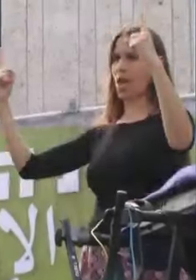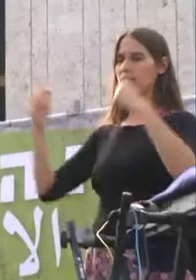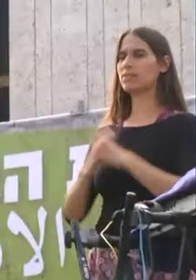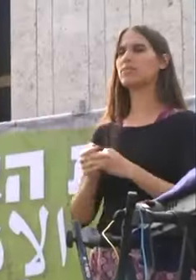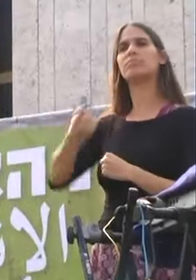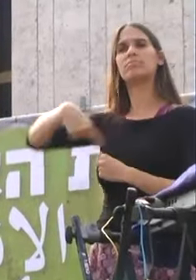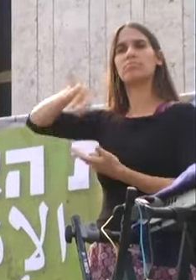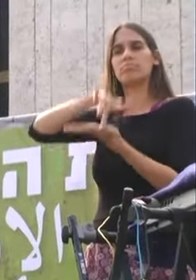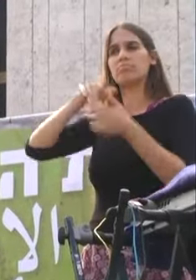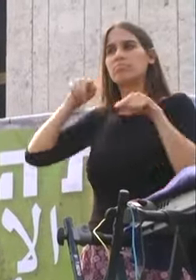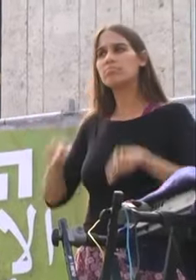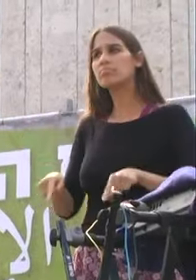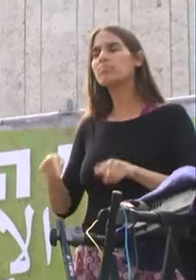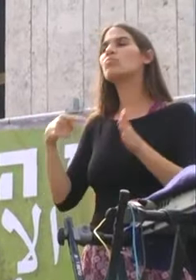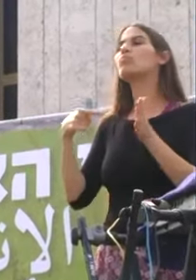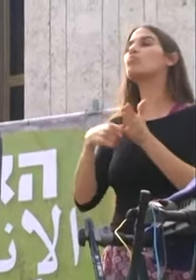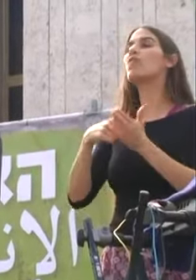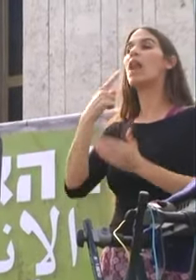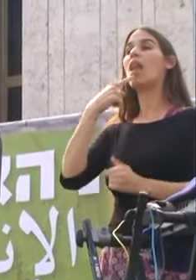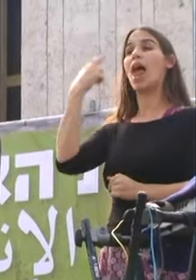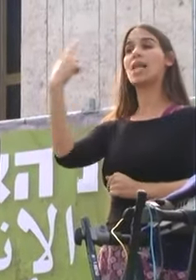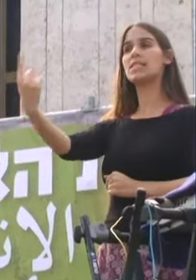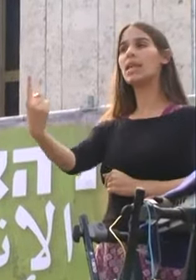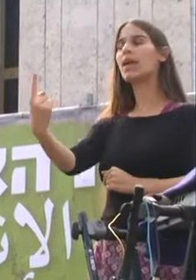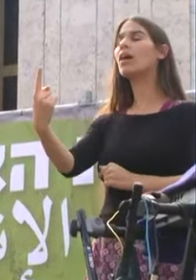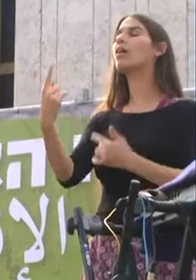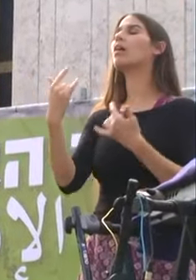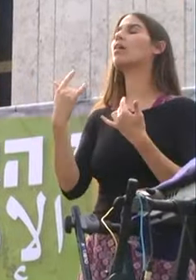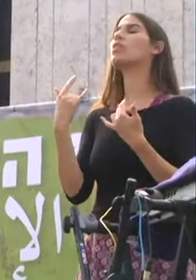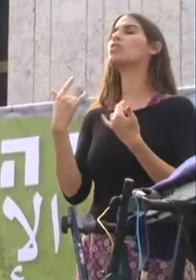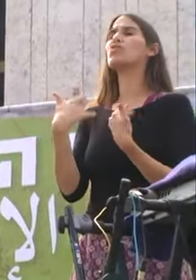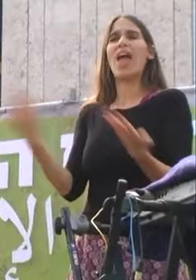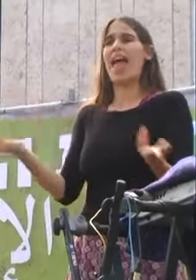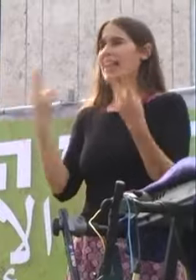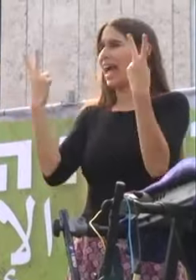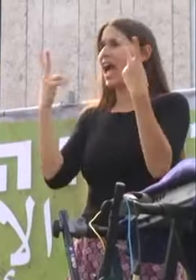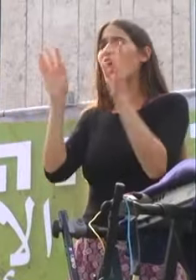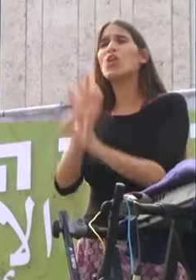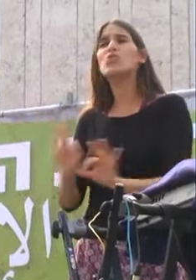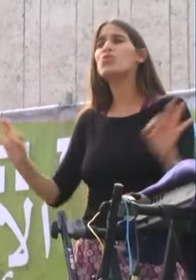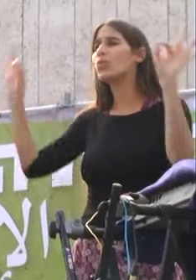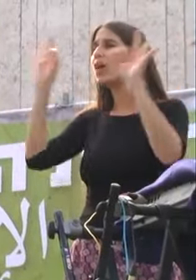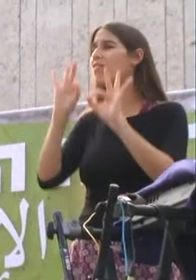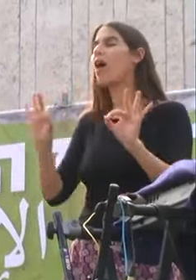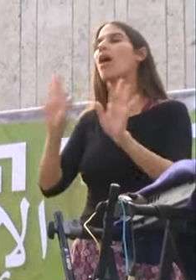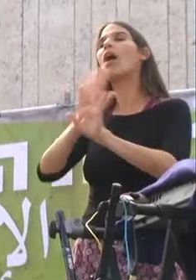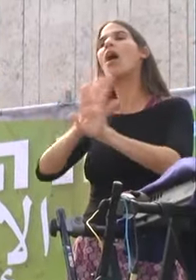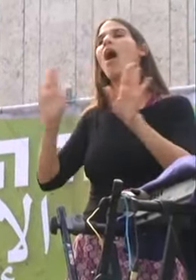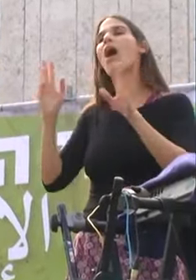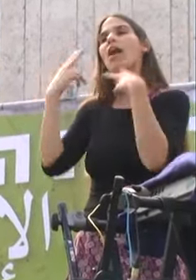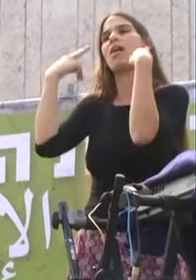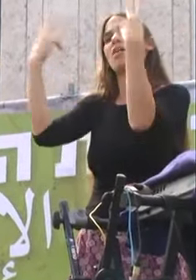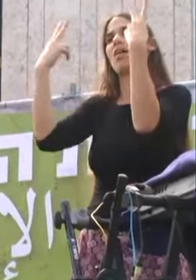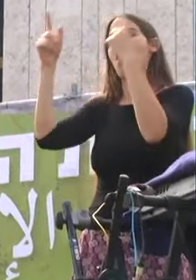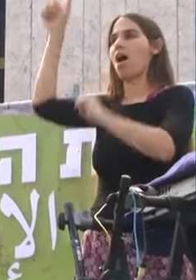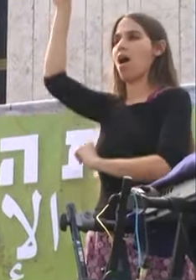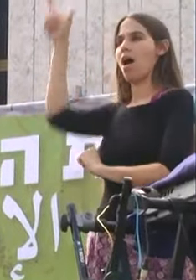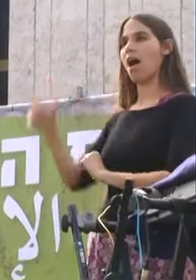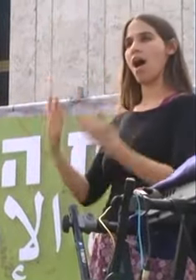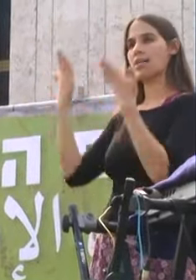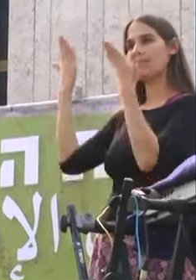אנו כאן כדי להצהיר שאין ערך לשום דבר לבד מערך